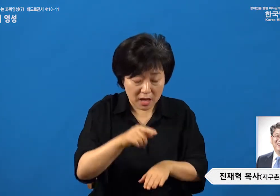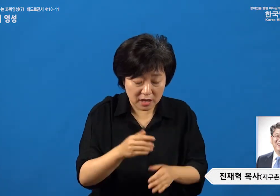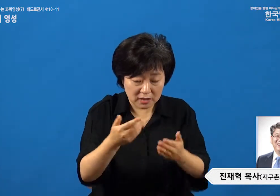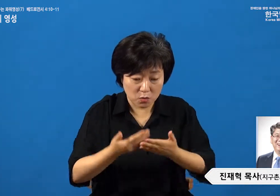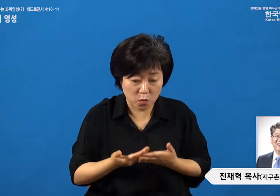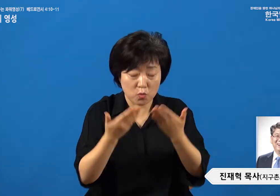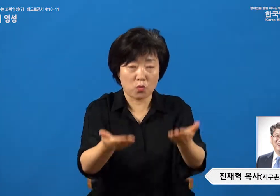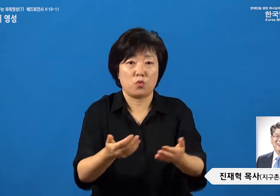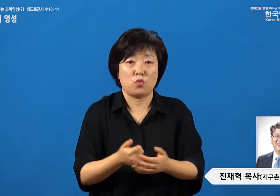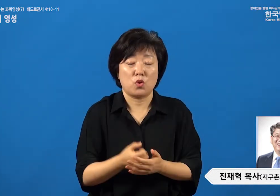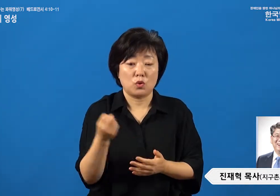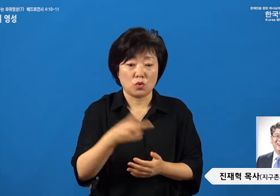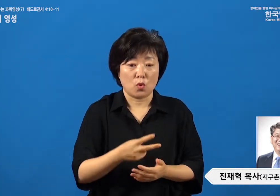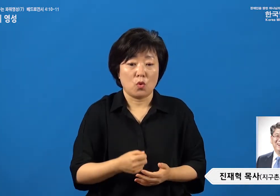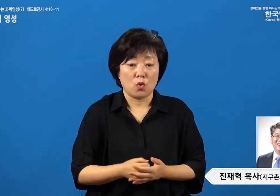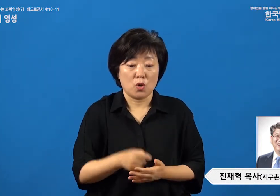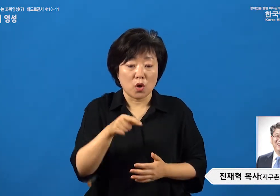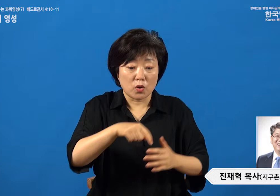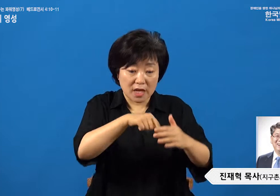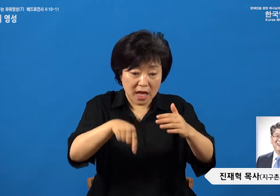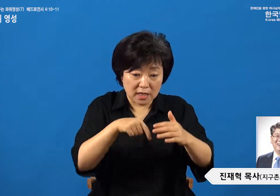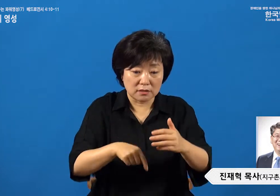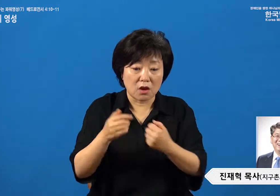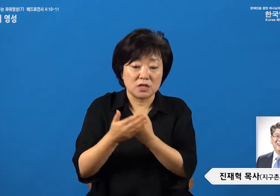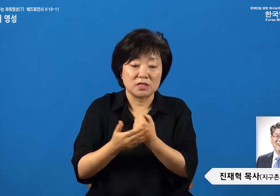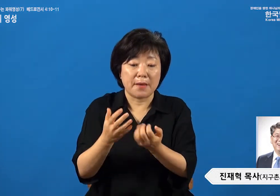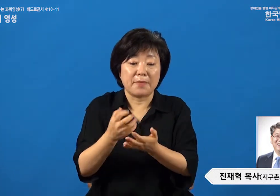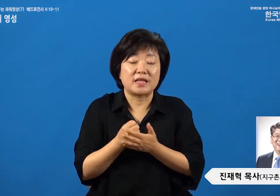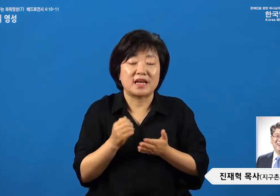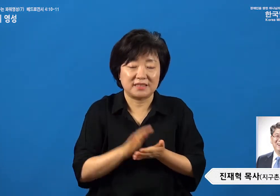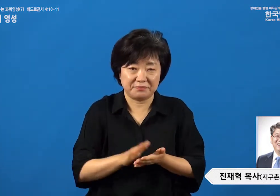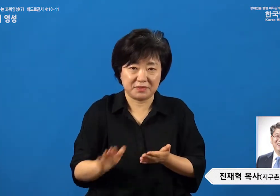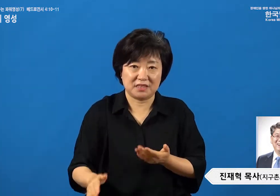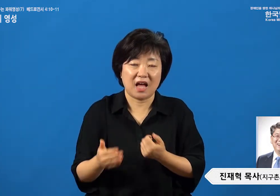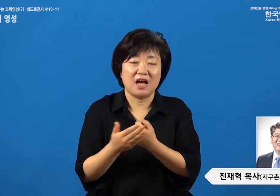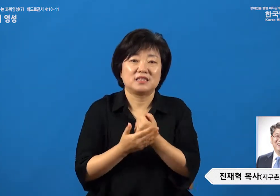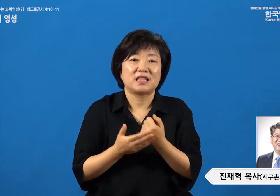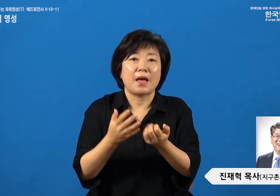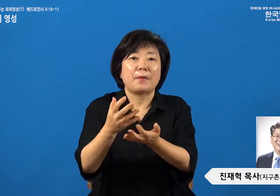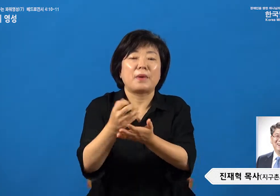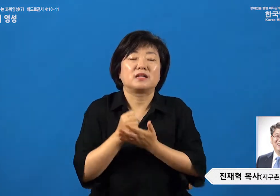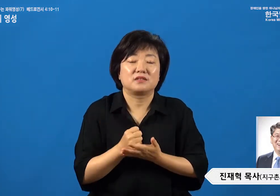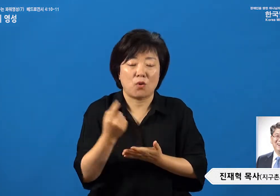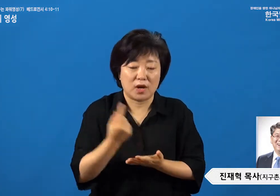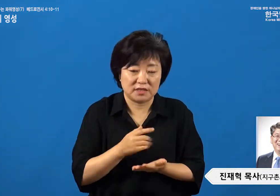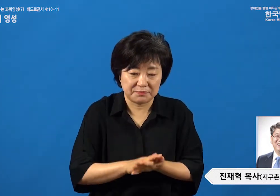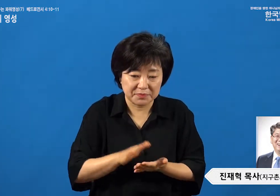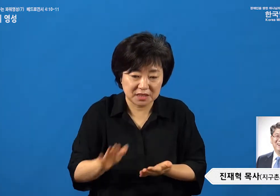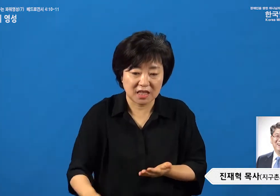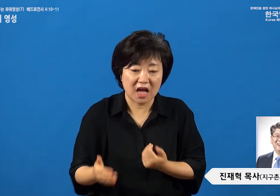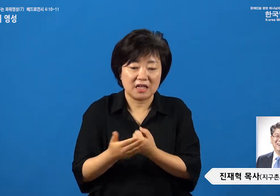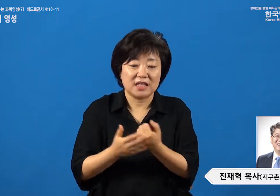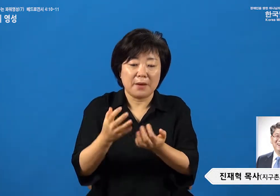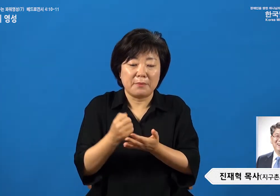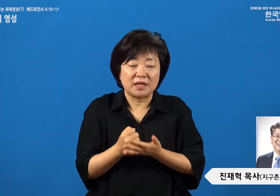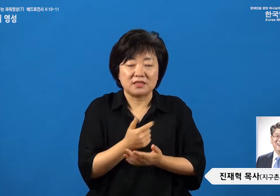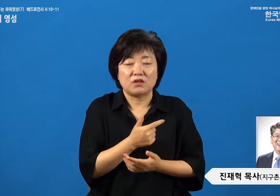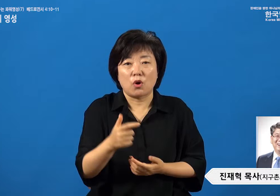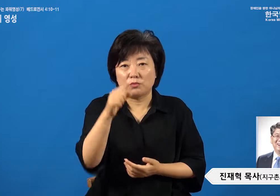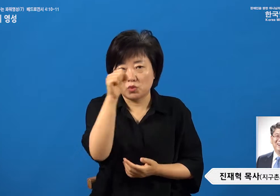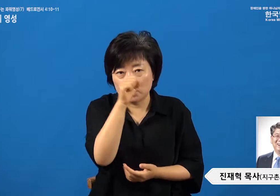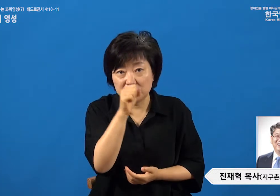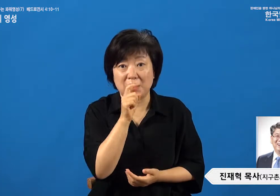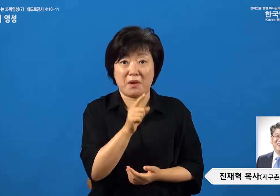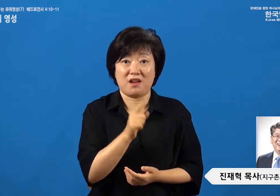드리며 제일 많이 자주 이야기합니다. 은혜 받았습니다. 은혜 받으러 왔습니다. 은혜 받은 것이